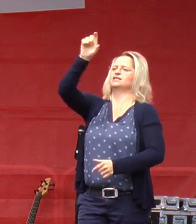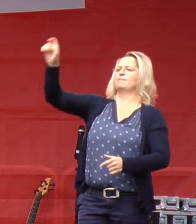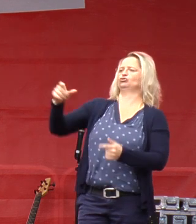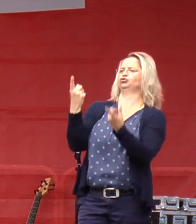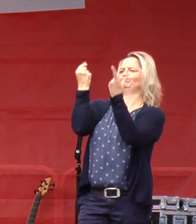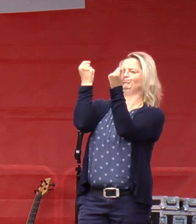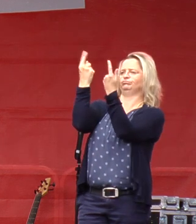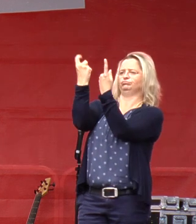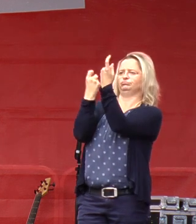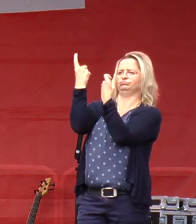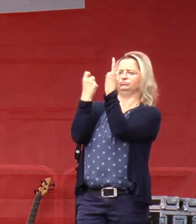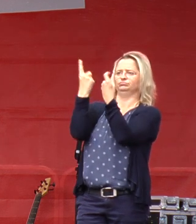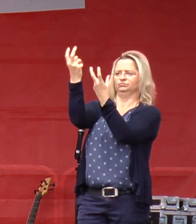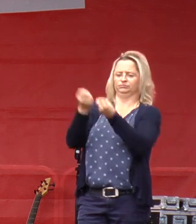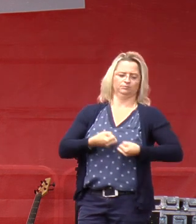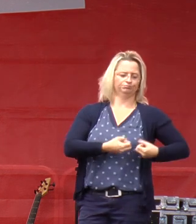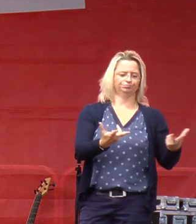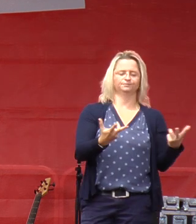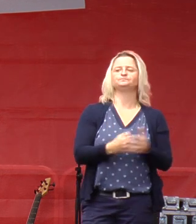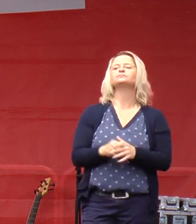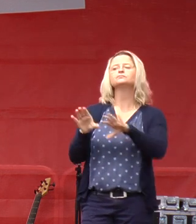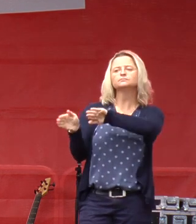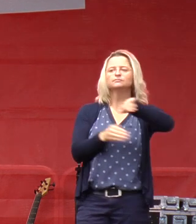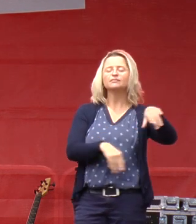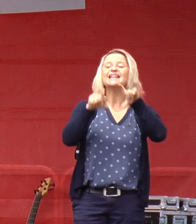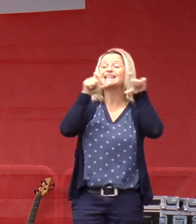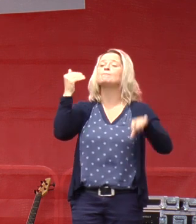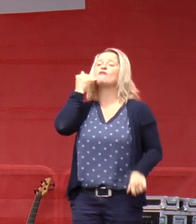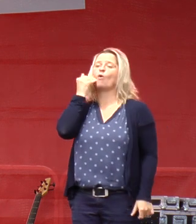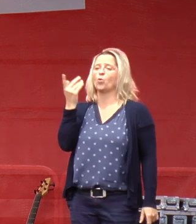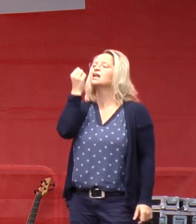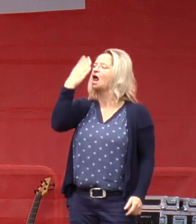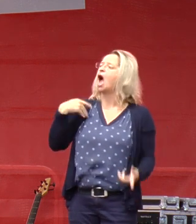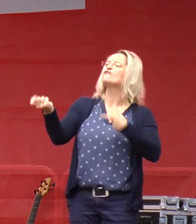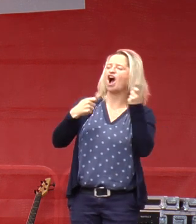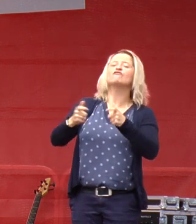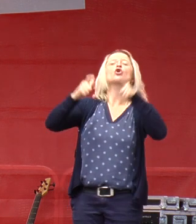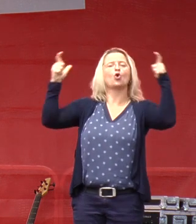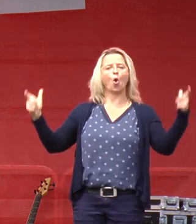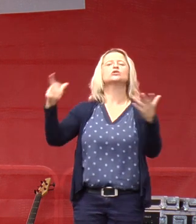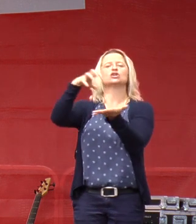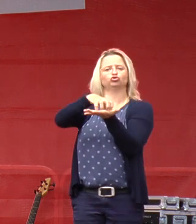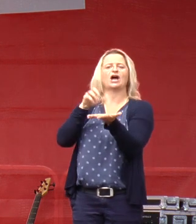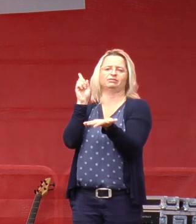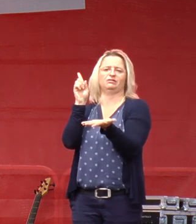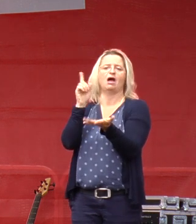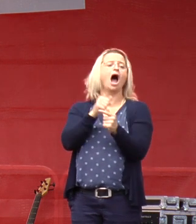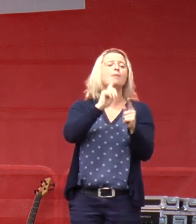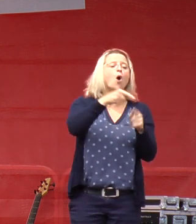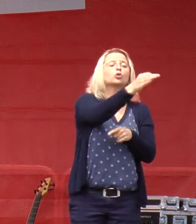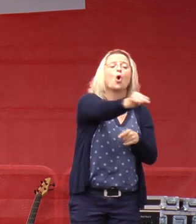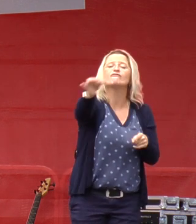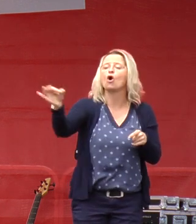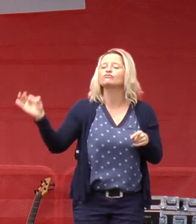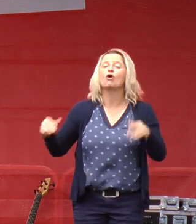Ich will noch was zum Punkt Wohnen sagen. Weil nicht nur in so großen Städten wie in Frankfurt gibt es einen schlimmen Mangel an